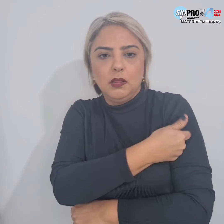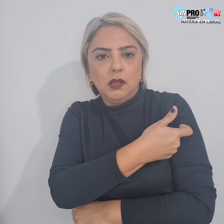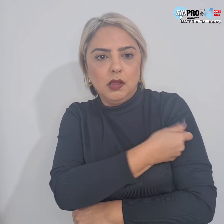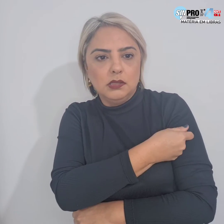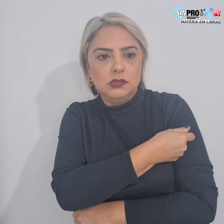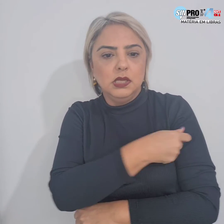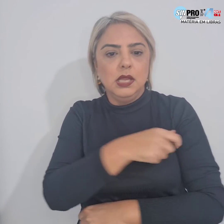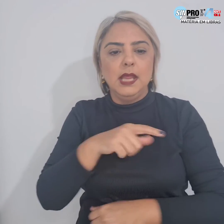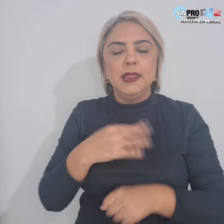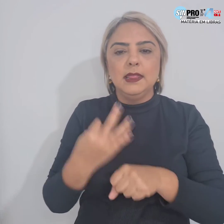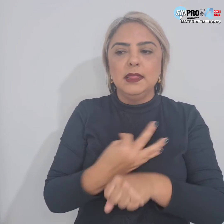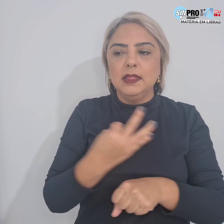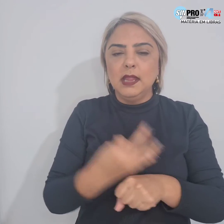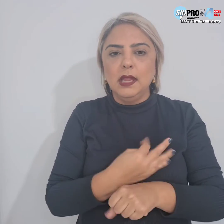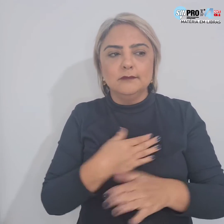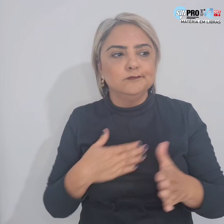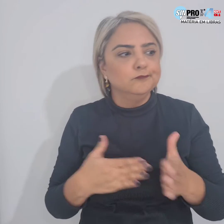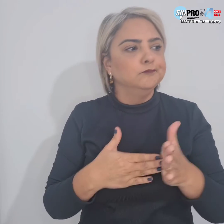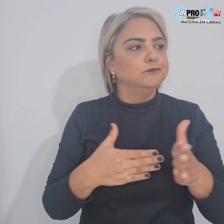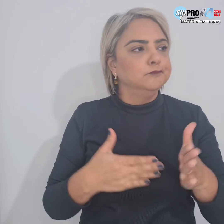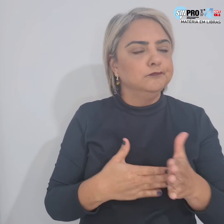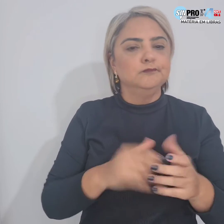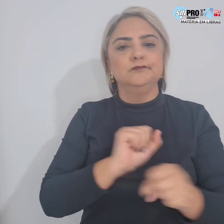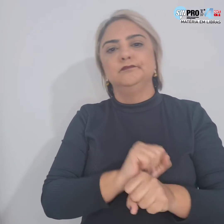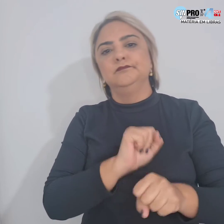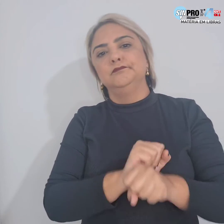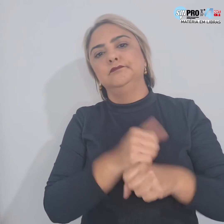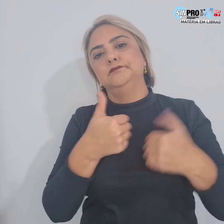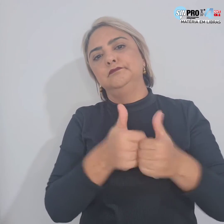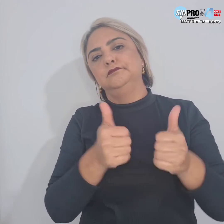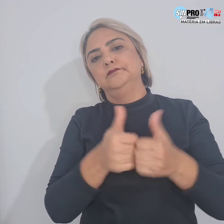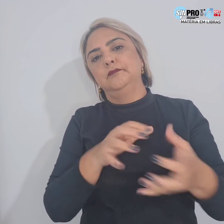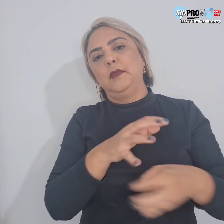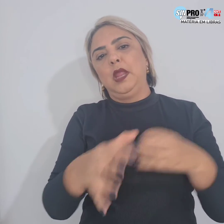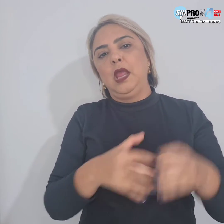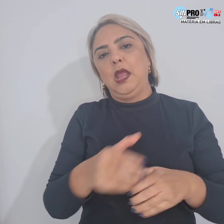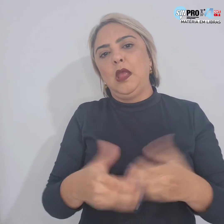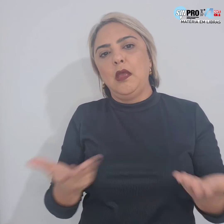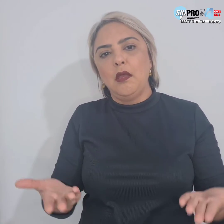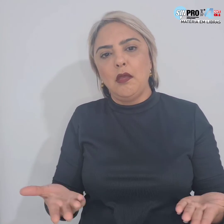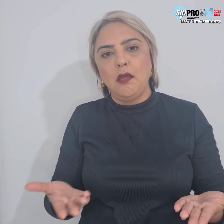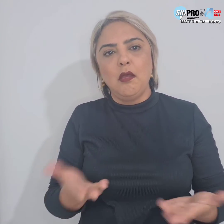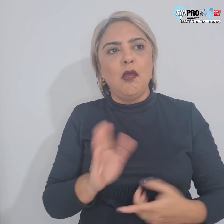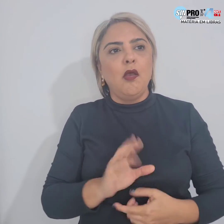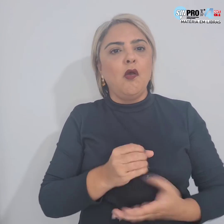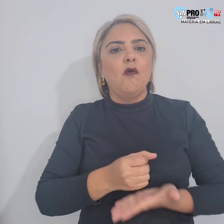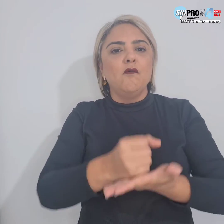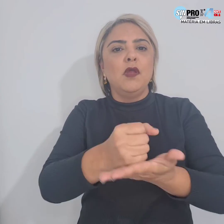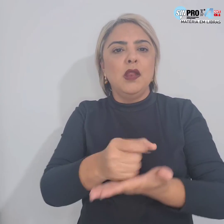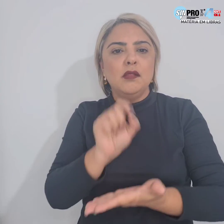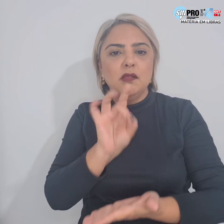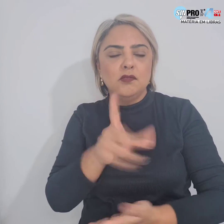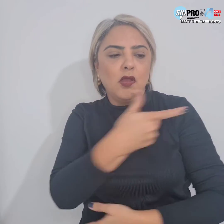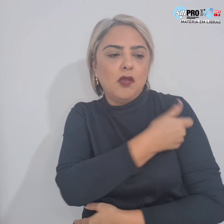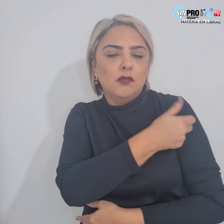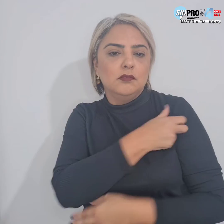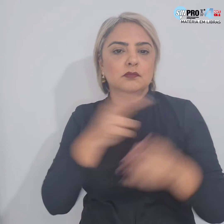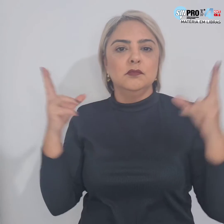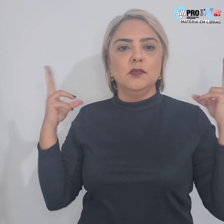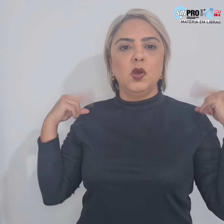tenta impedir a paralisação, oferecendo vacinação apenas para motoristas e